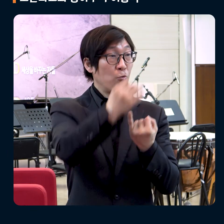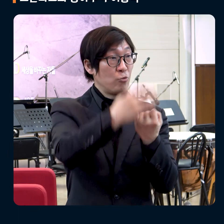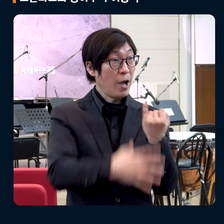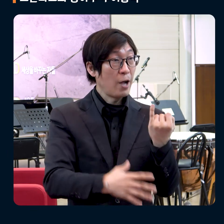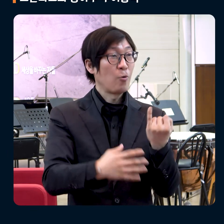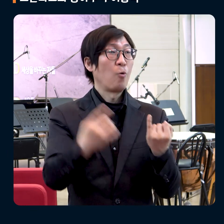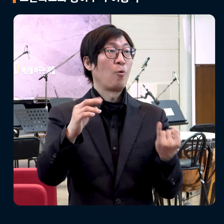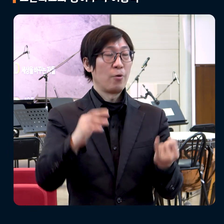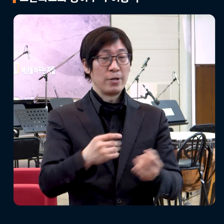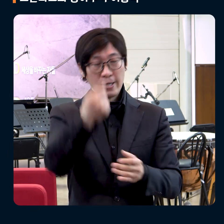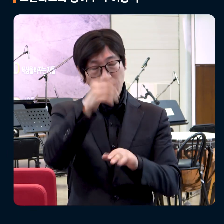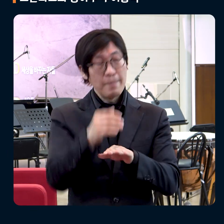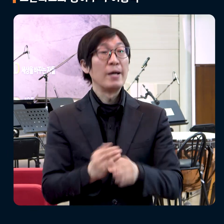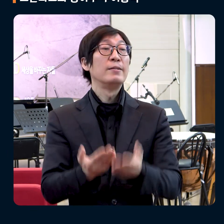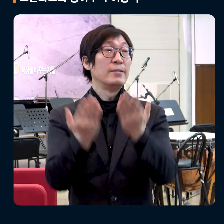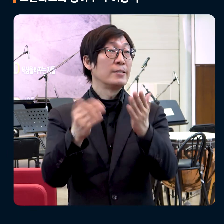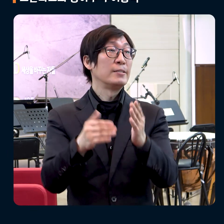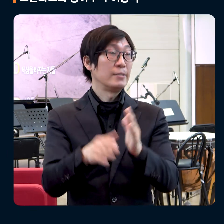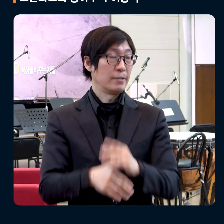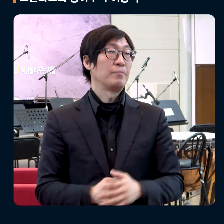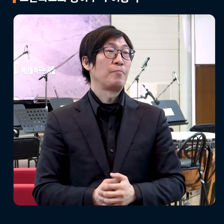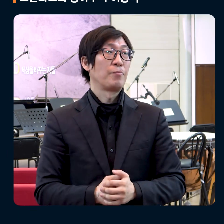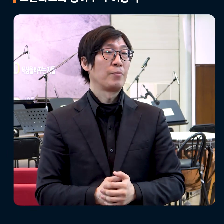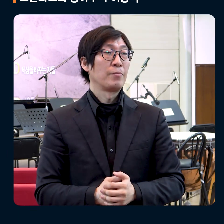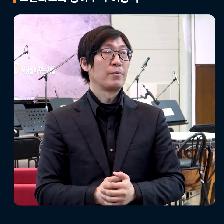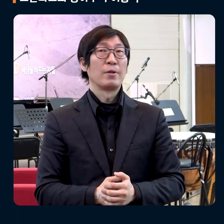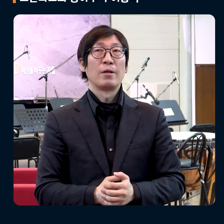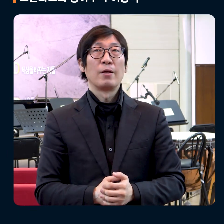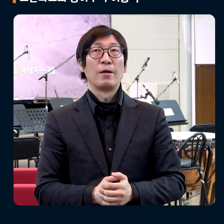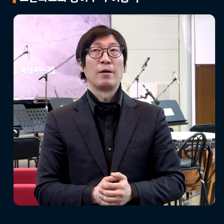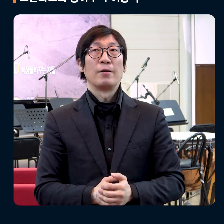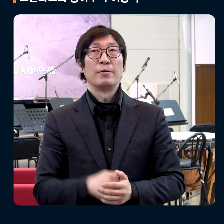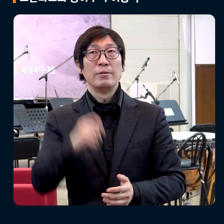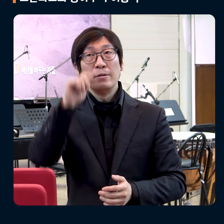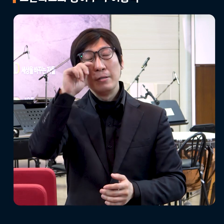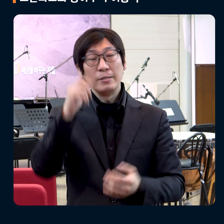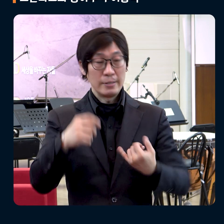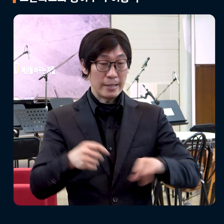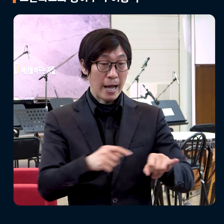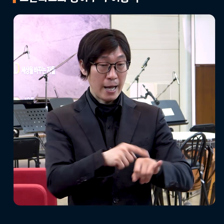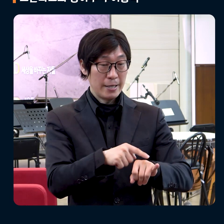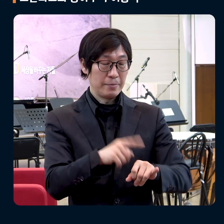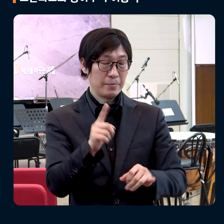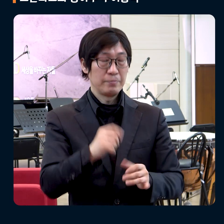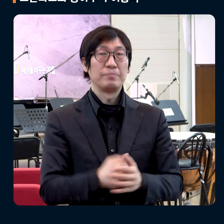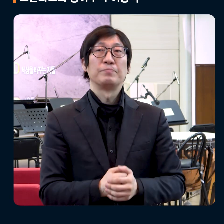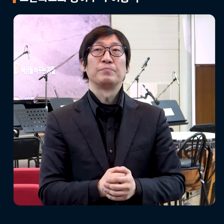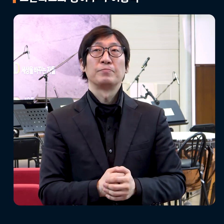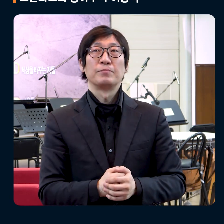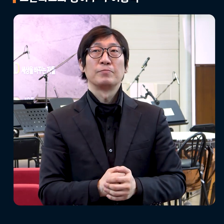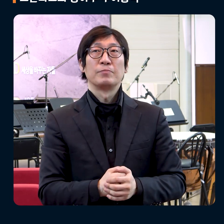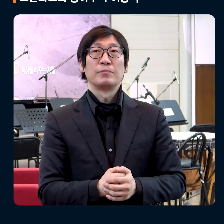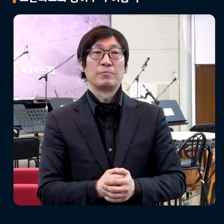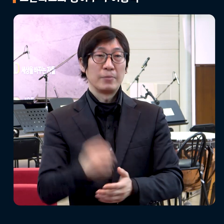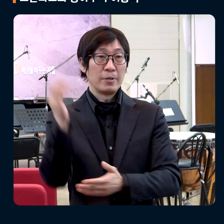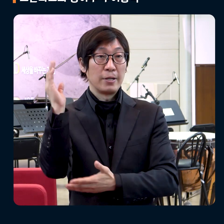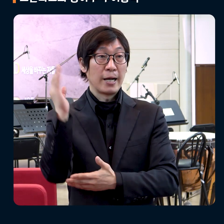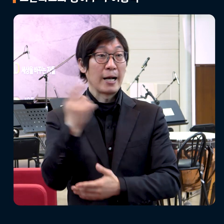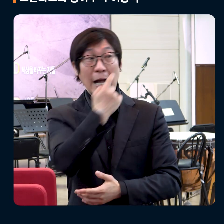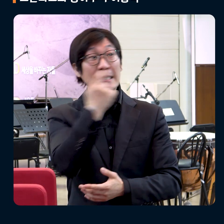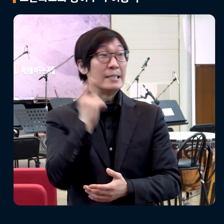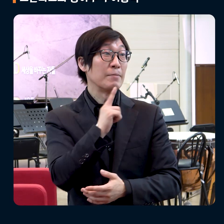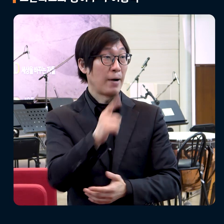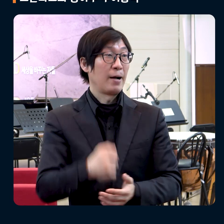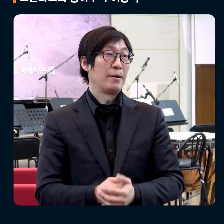그런 표시였어요. 그러면서 여러분 이제 마지막 그 식구들이 얘기를 하는데, 이